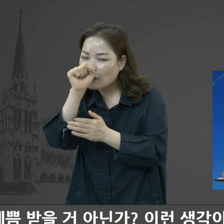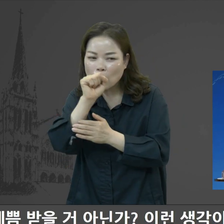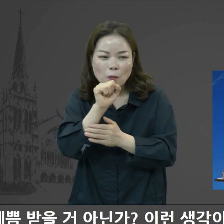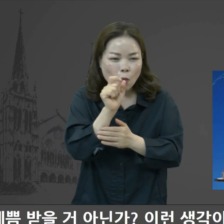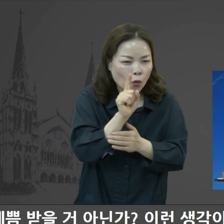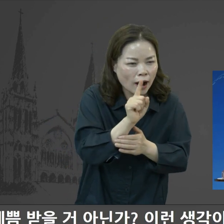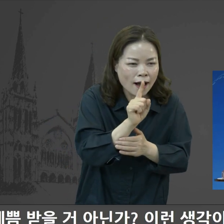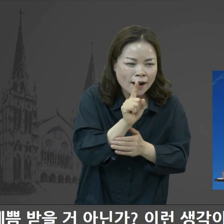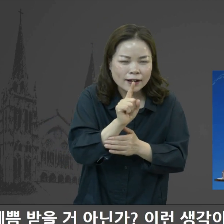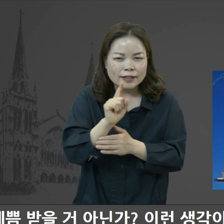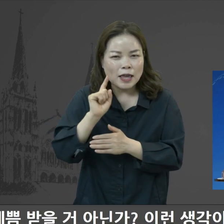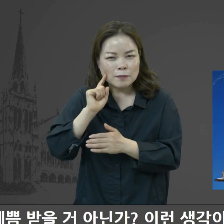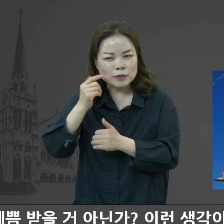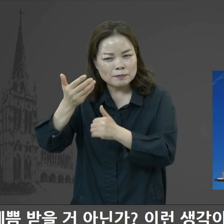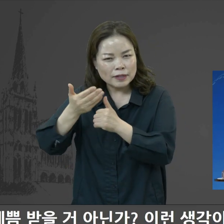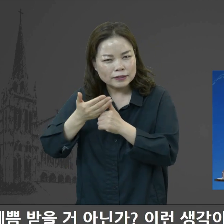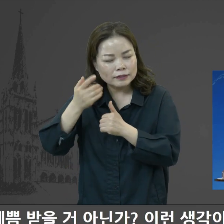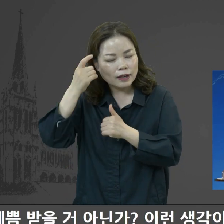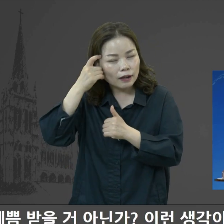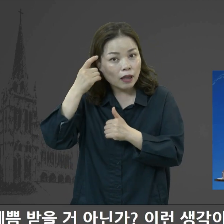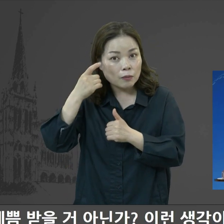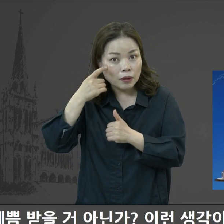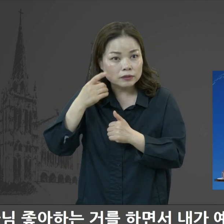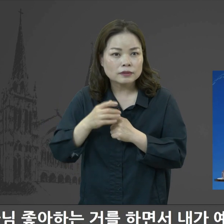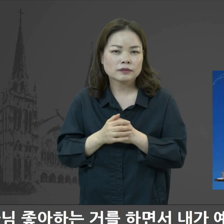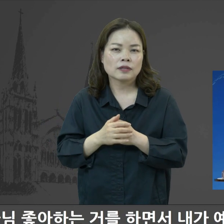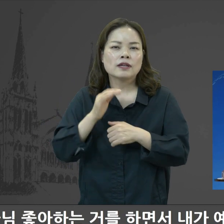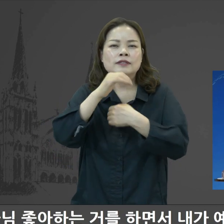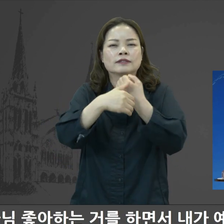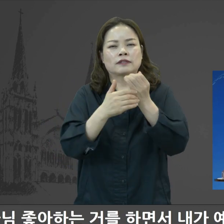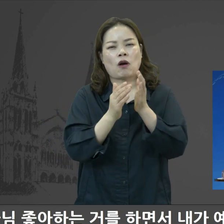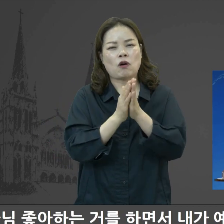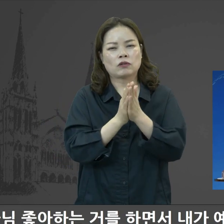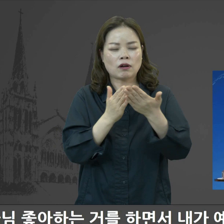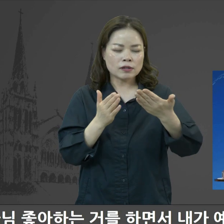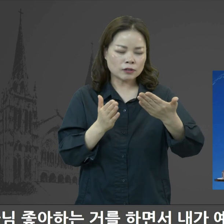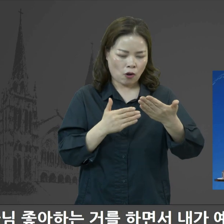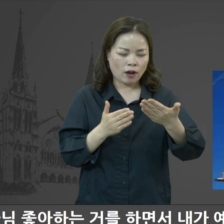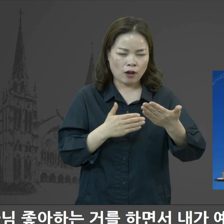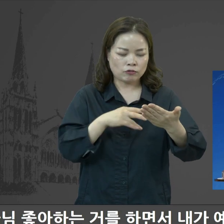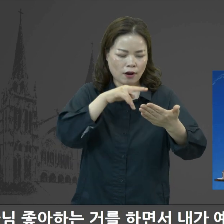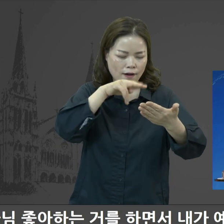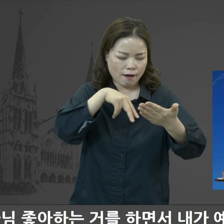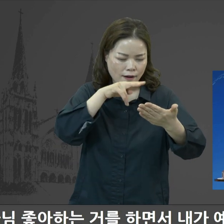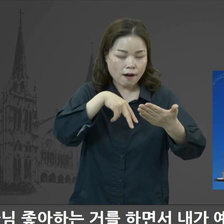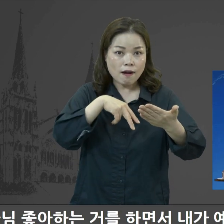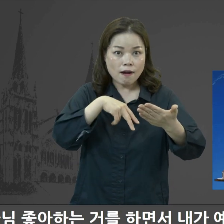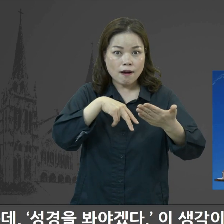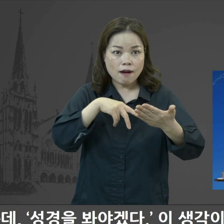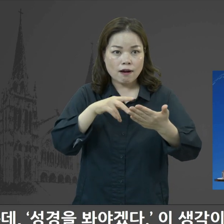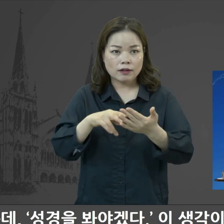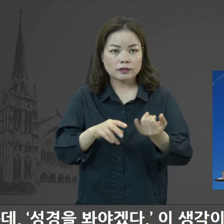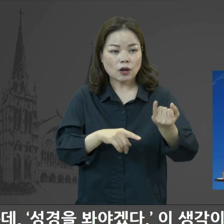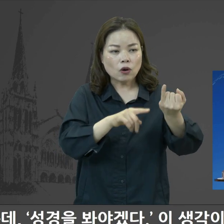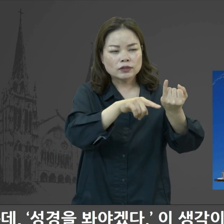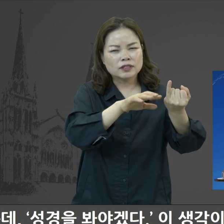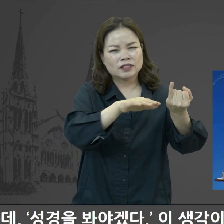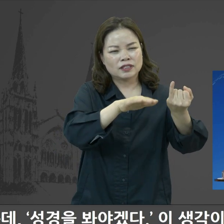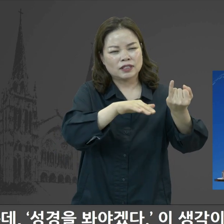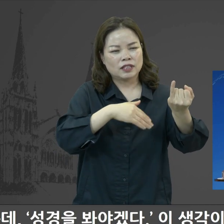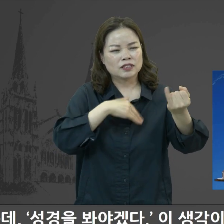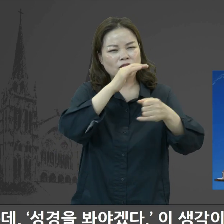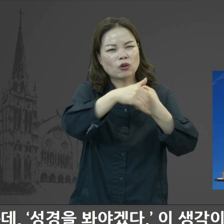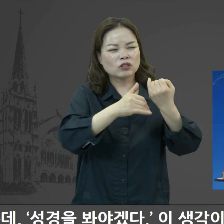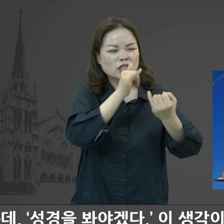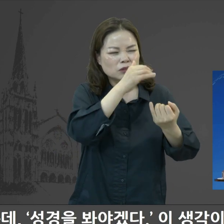하면서 내가 예쁨을 받을까 하고 생각을 딱 하는데, 성경을 봐야겠다, 이 생각이 딱 드는 거예요. 그래서 제가 언니한테, 언니 갖고